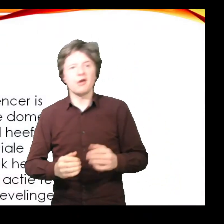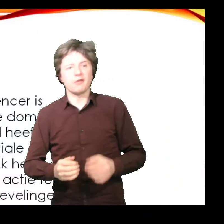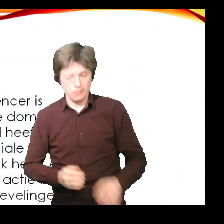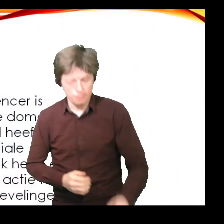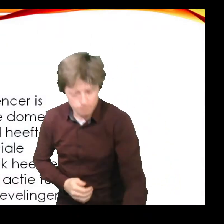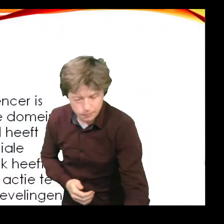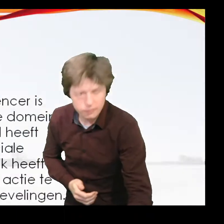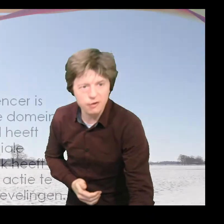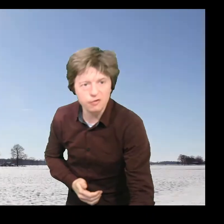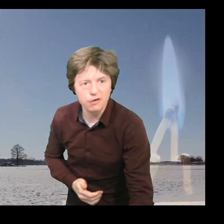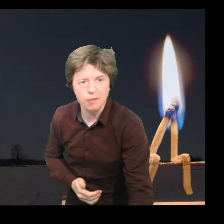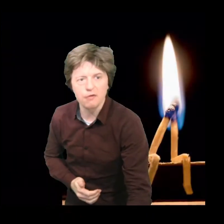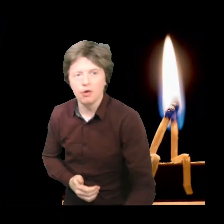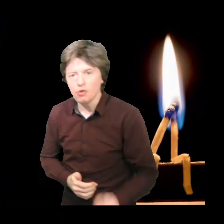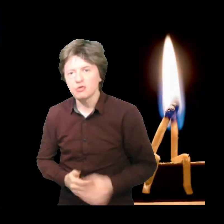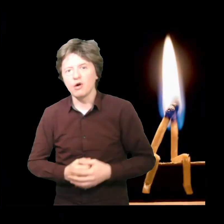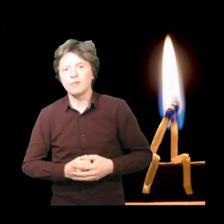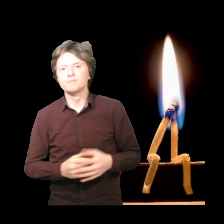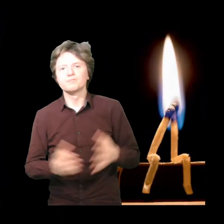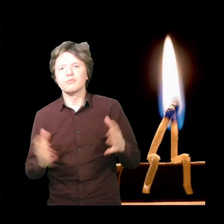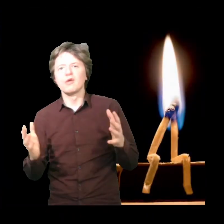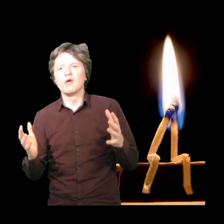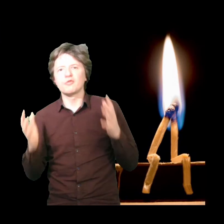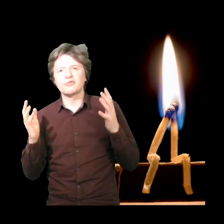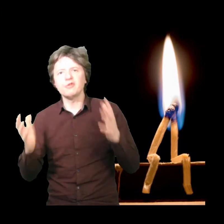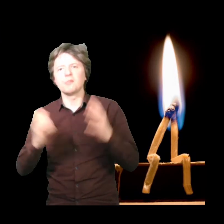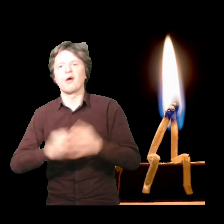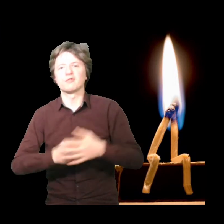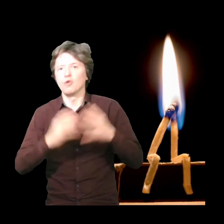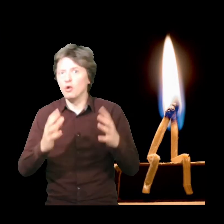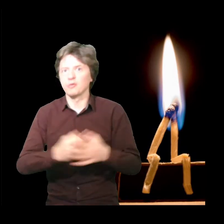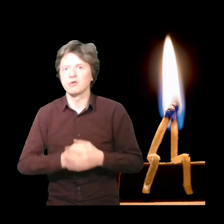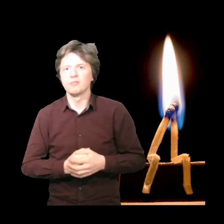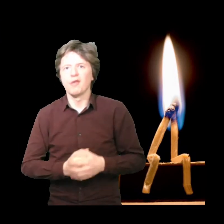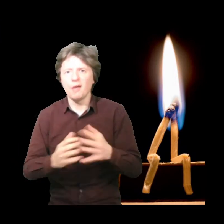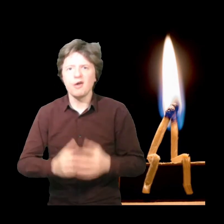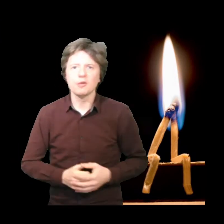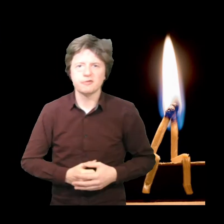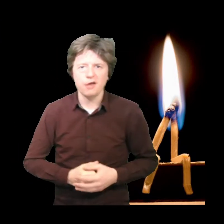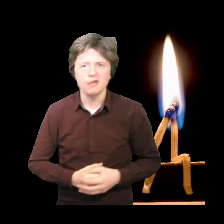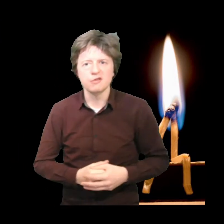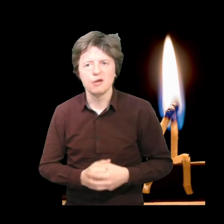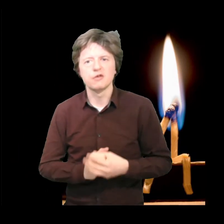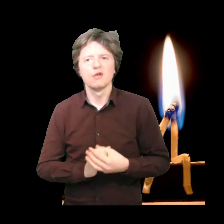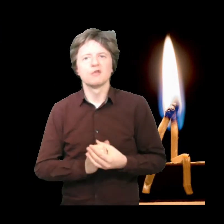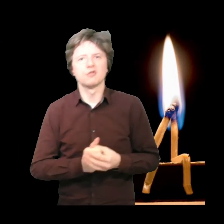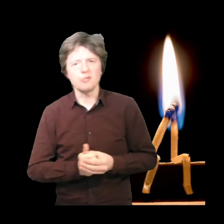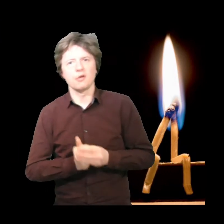gedaan? Deze week hebben we ook nog het verschil gemaakt, hopelijk. Heb jij op straat iemand zijn rommel